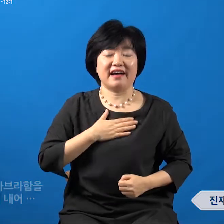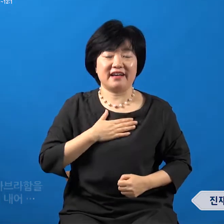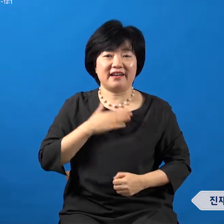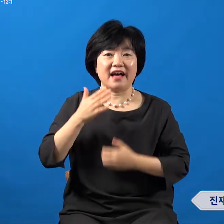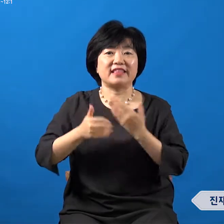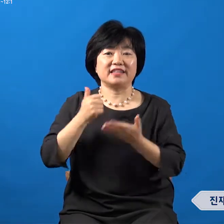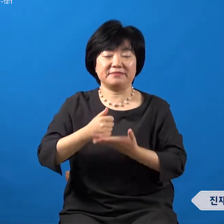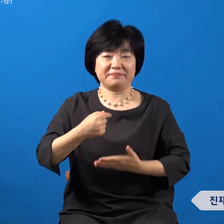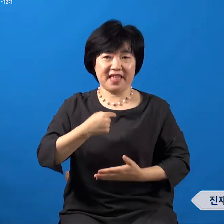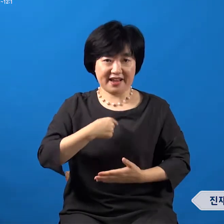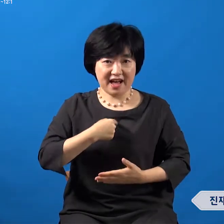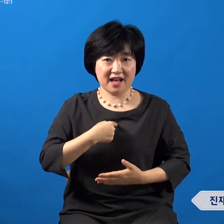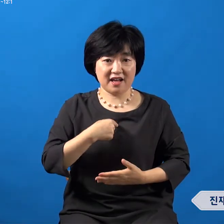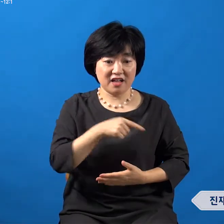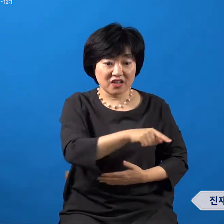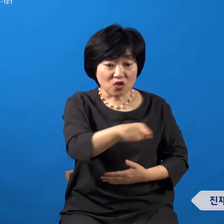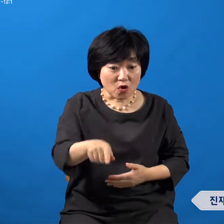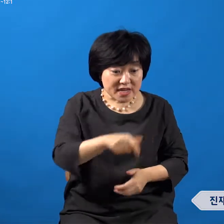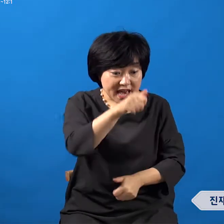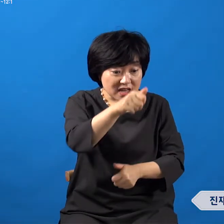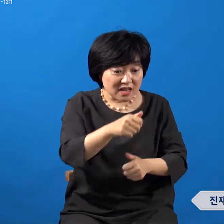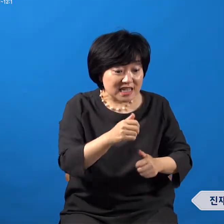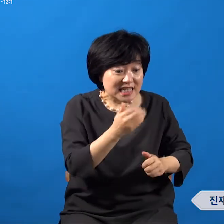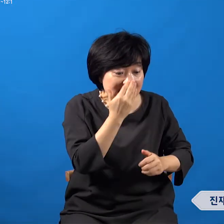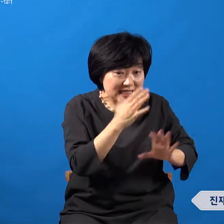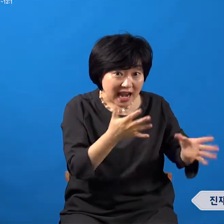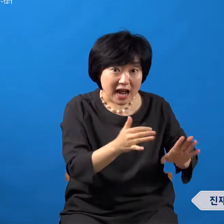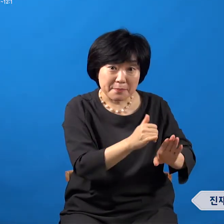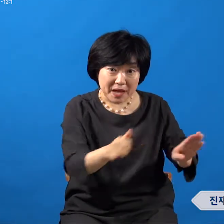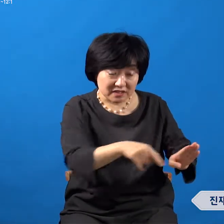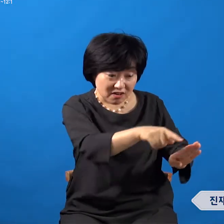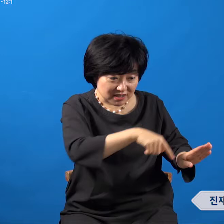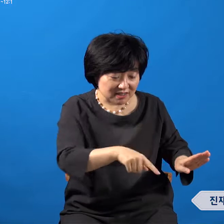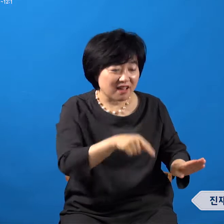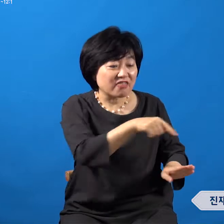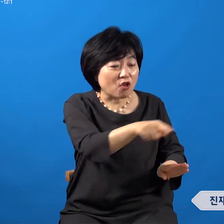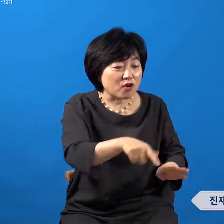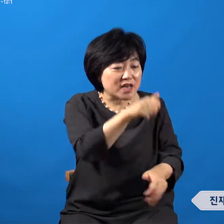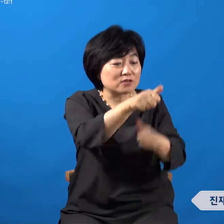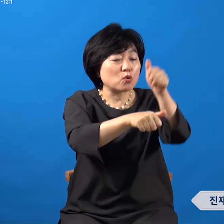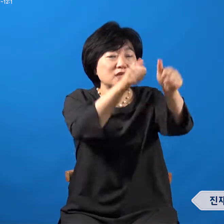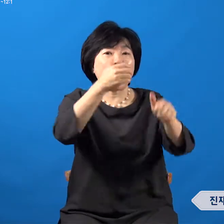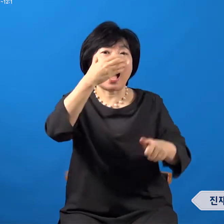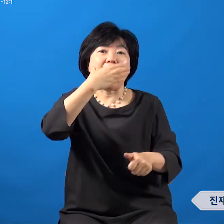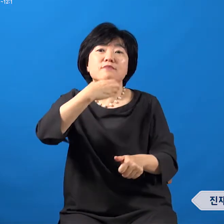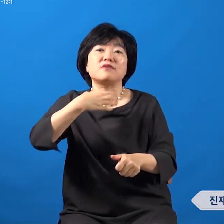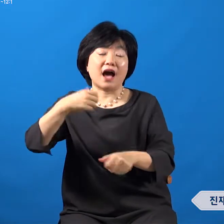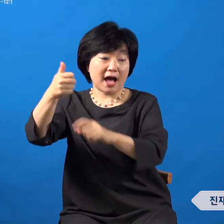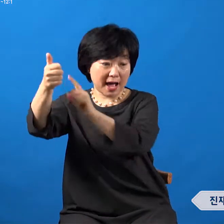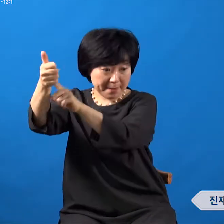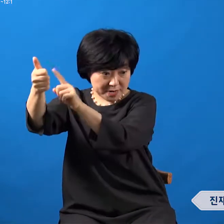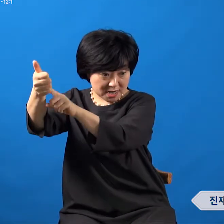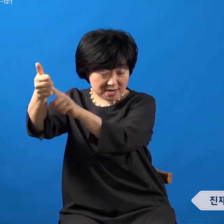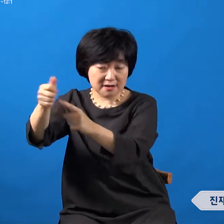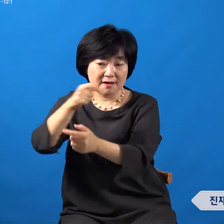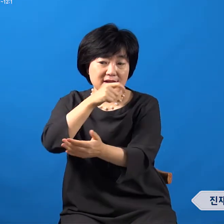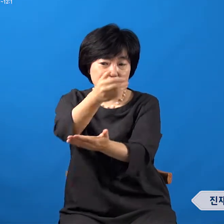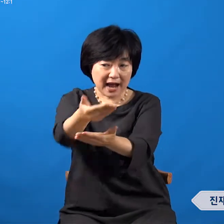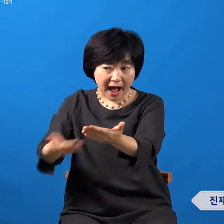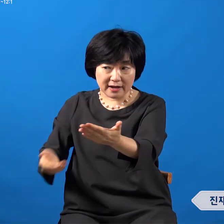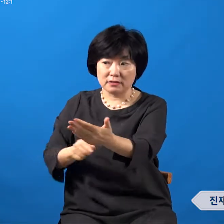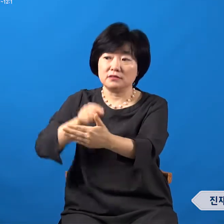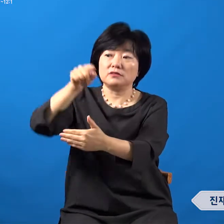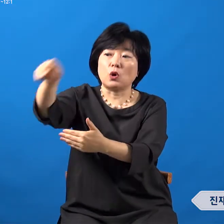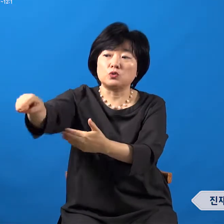라고 말씀합니다. 너의 조상 아브라함을 강 저쪽 우상을 섬겼던 그 아비의